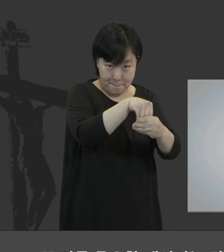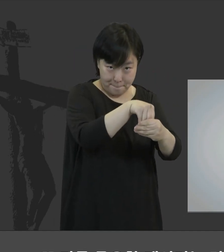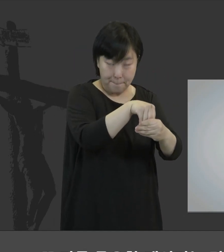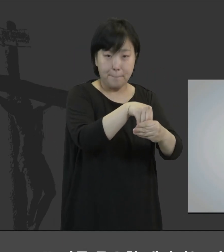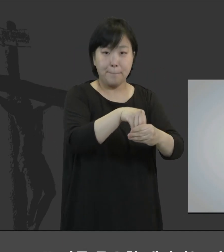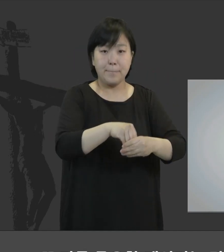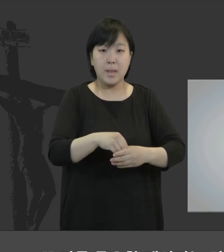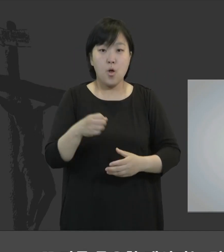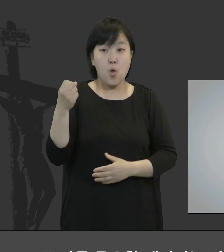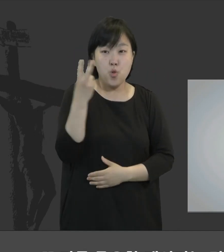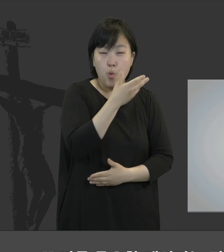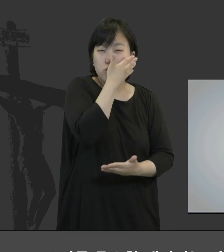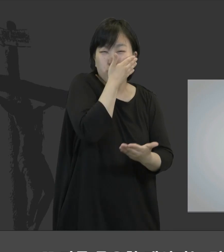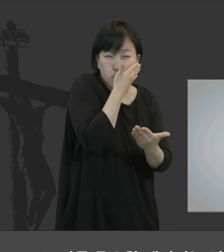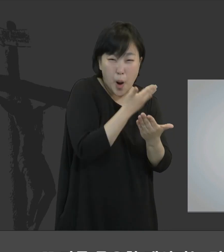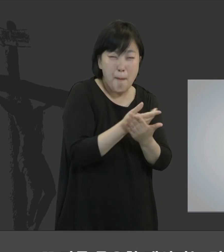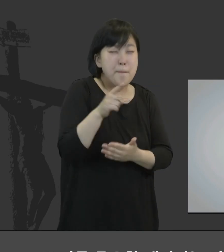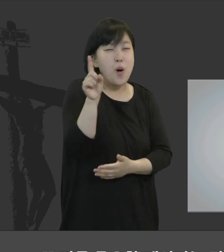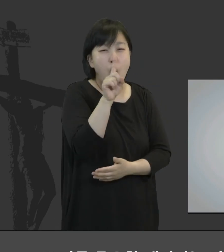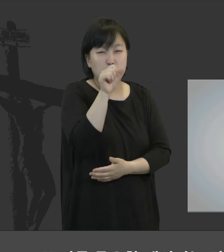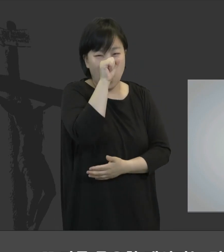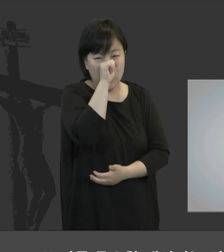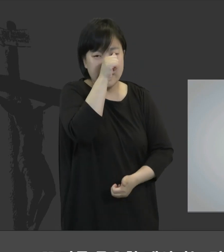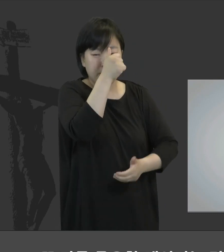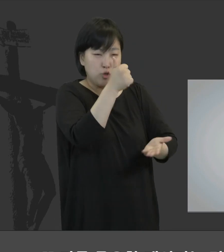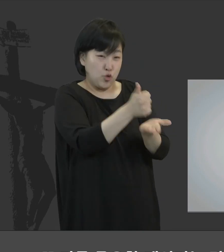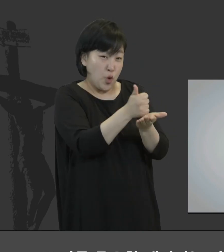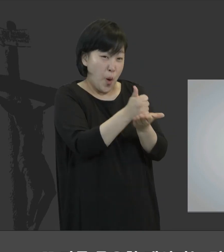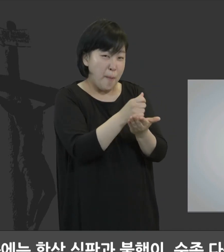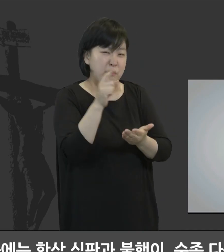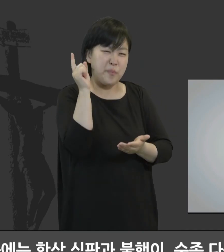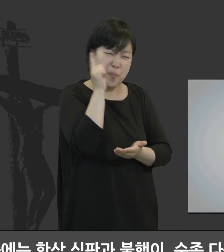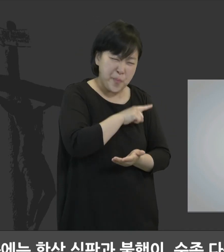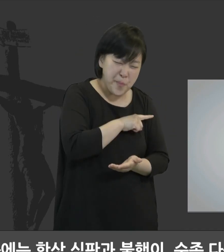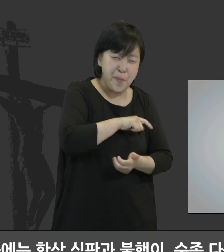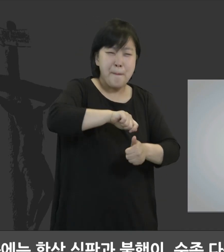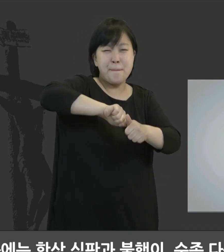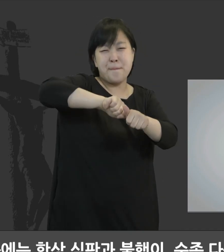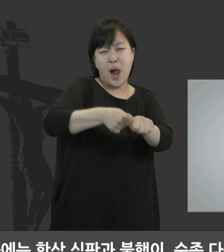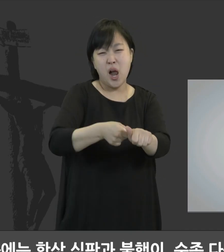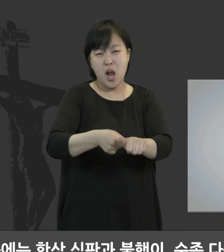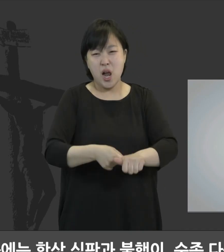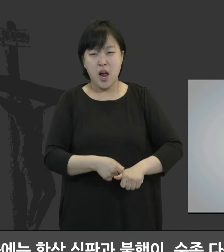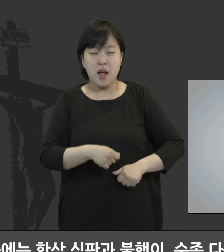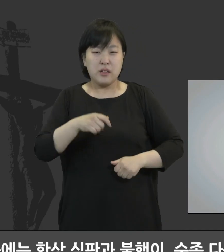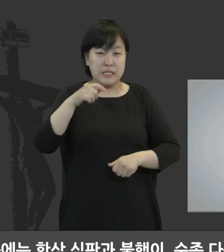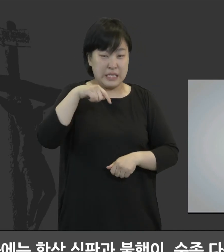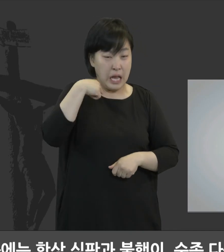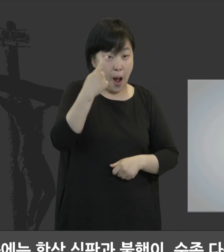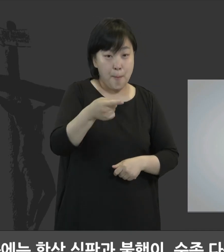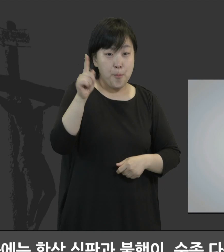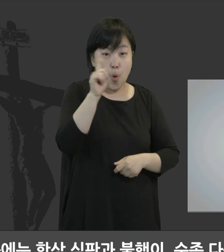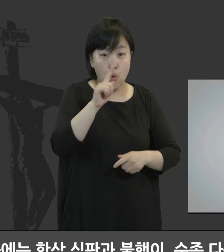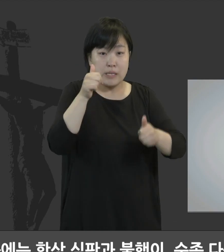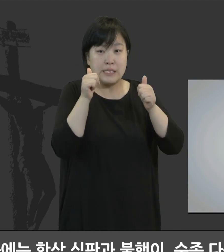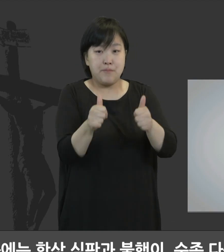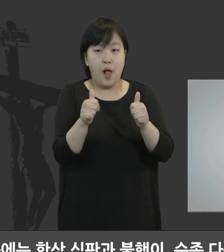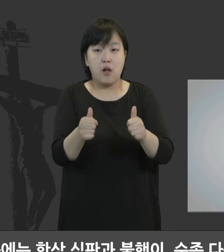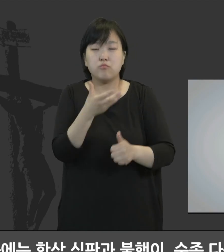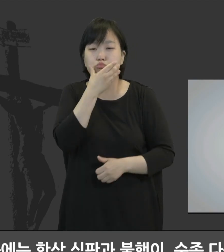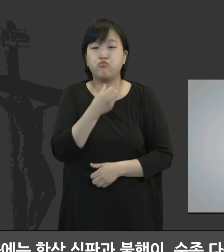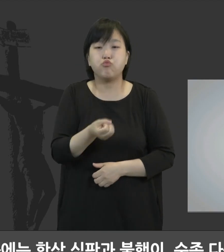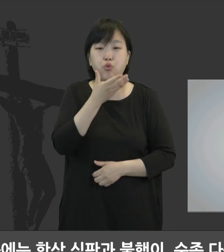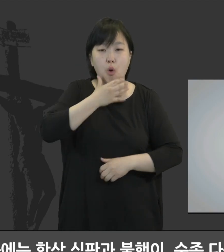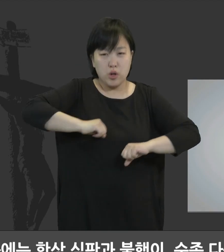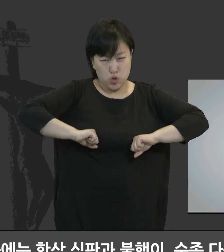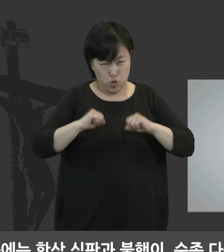또 다른 중요한 메시지는 권선징악입니다. 죄 다음에는 항상 심판과 불행이, 순종